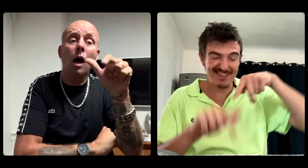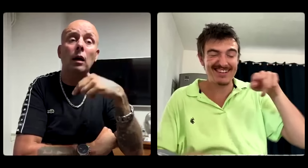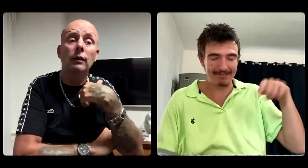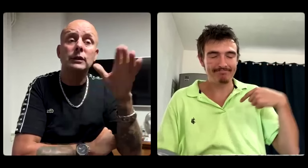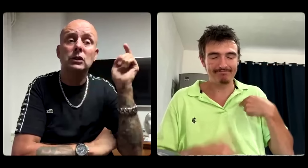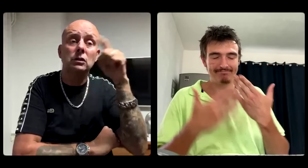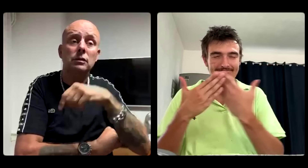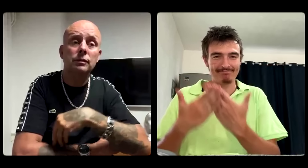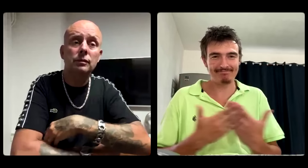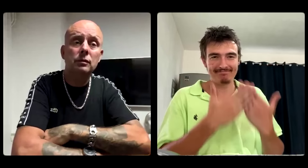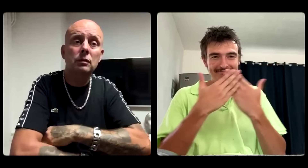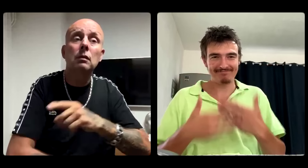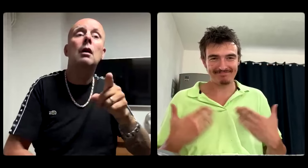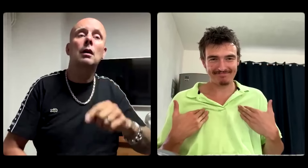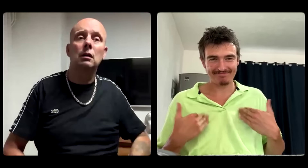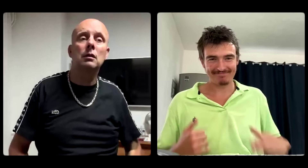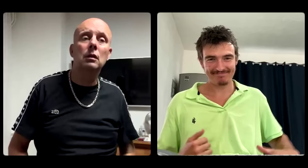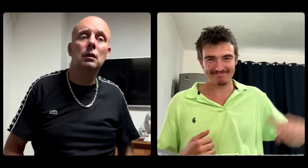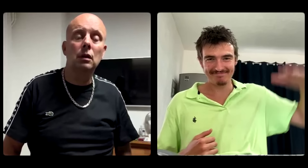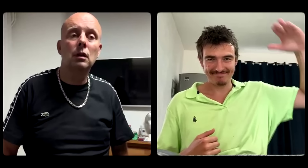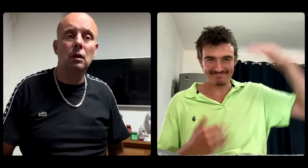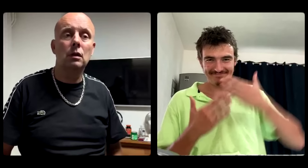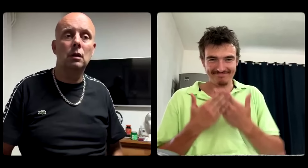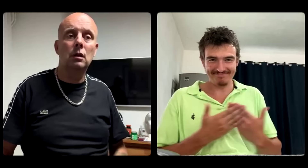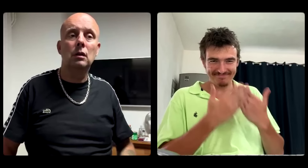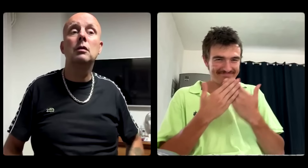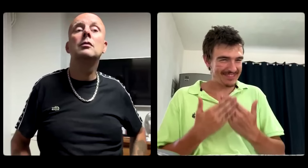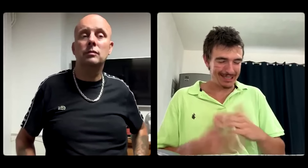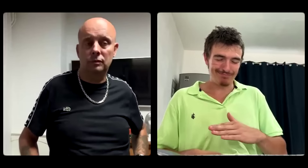Ik moet het die fucking glitter laten zien, joh. Wat is je probleem?